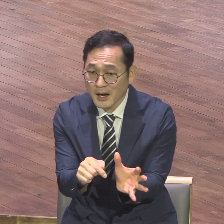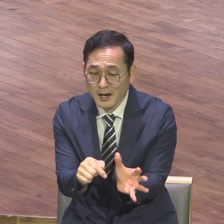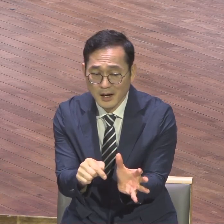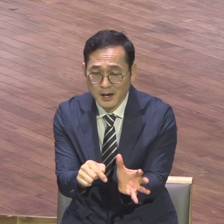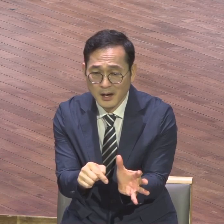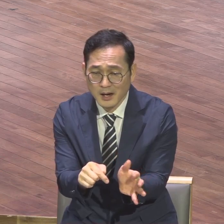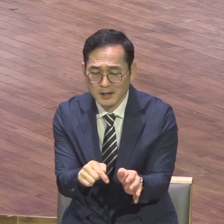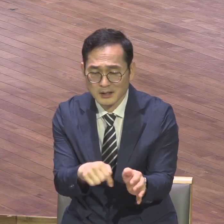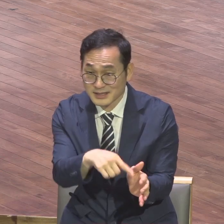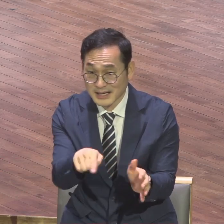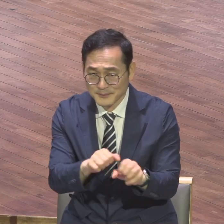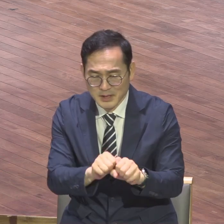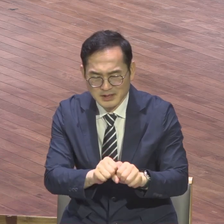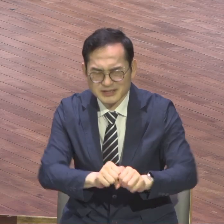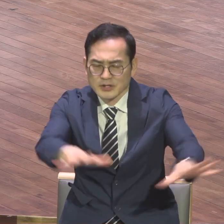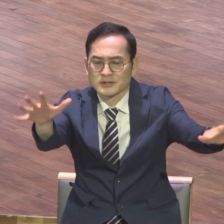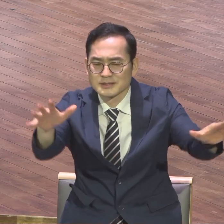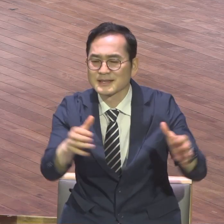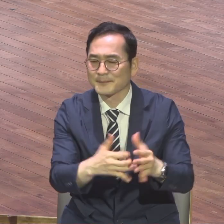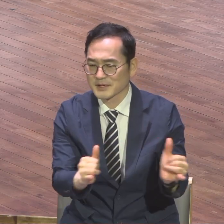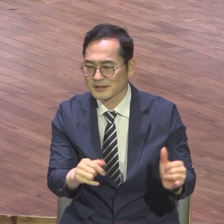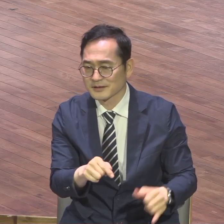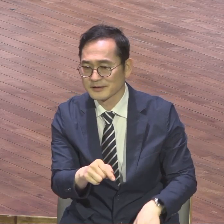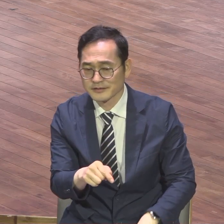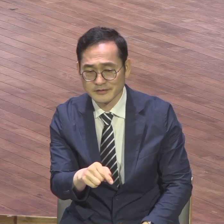흩어버려. 그래서 전 세계로 흩어져 있는.